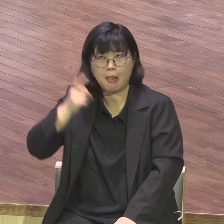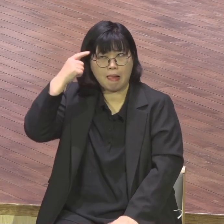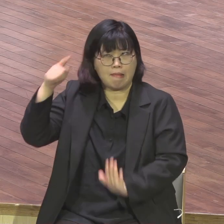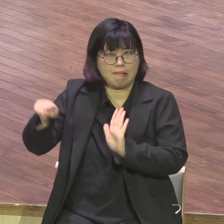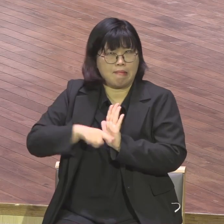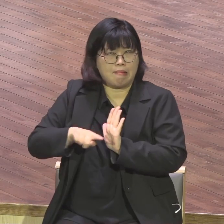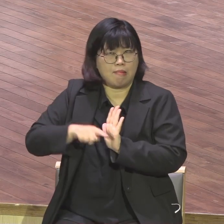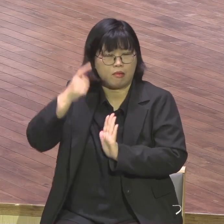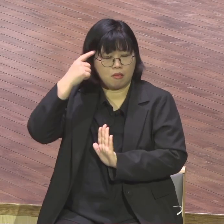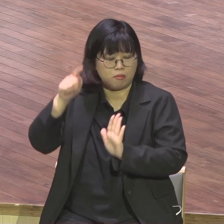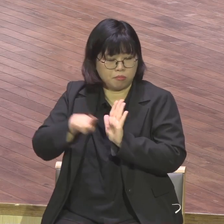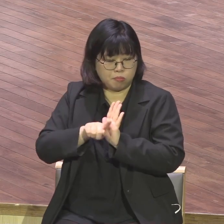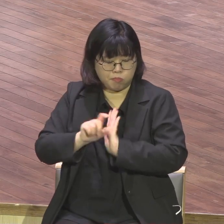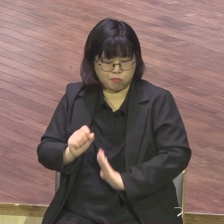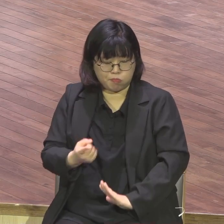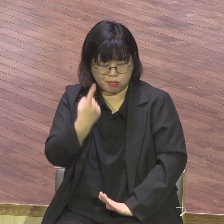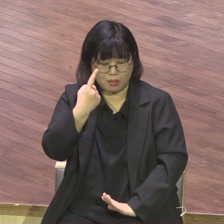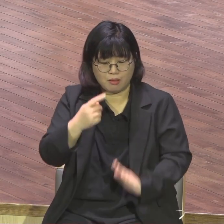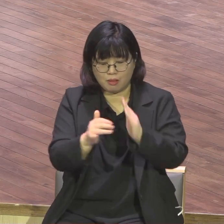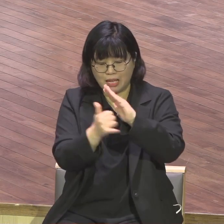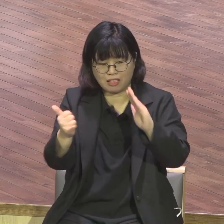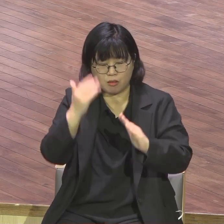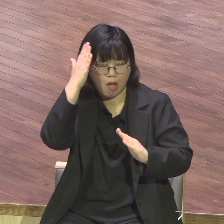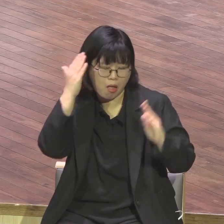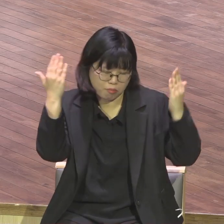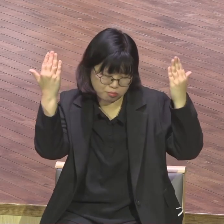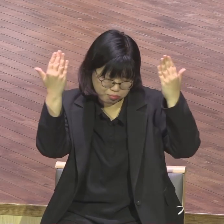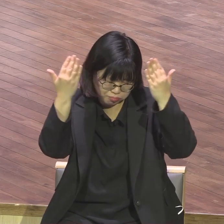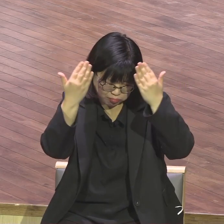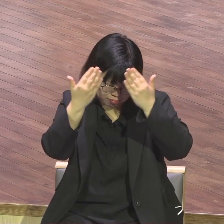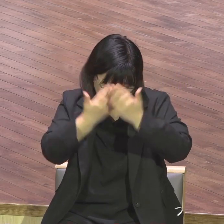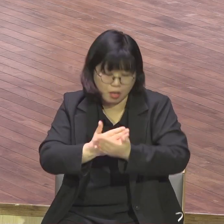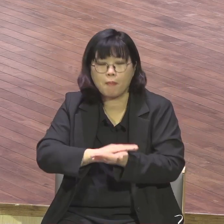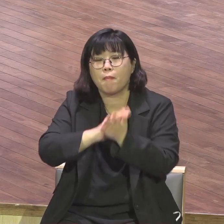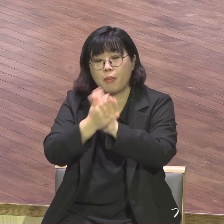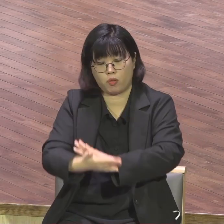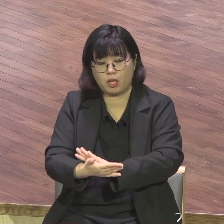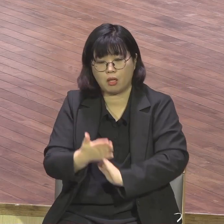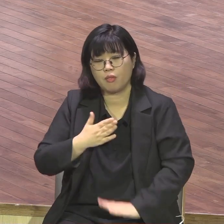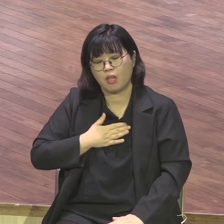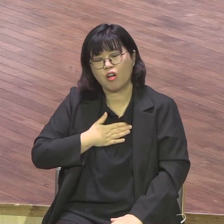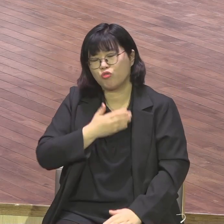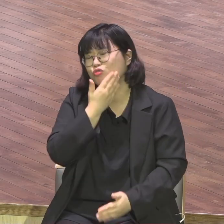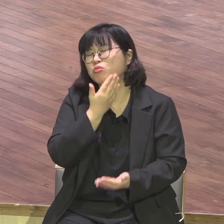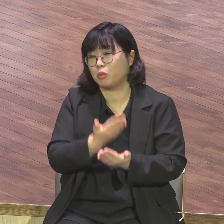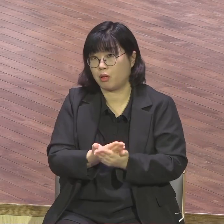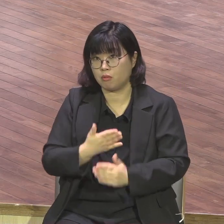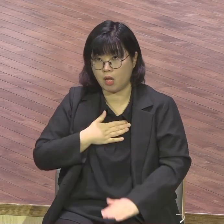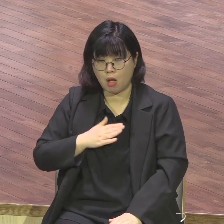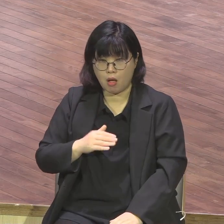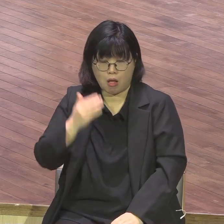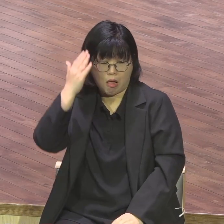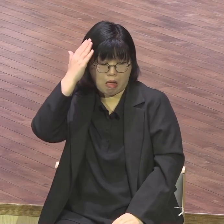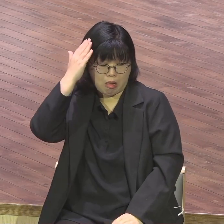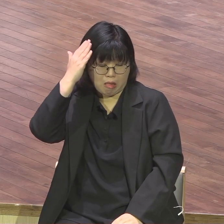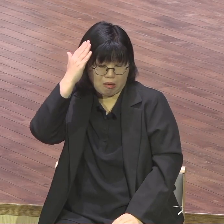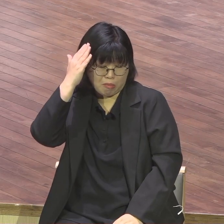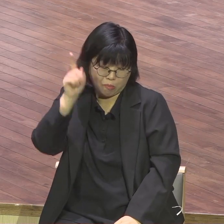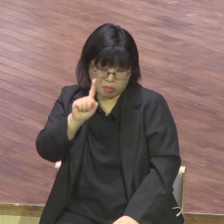불쌍하면요 가정이 다 그냥 어두워져 버려요. 나 하나 때문에. 그 내 하나가 굉장히 중요하거든요.